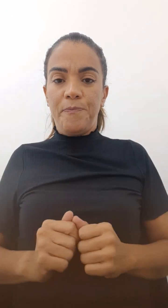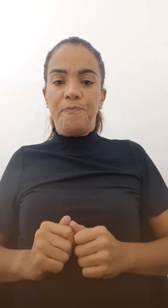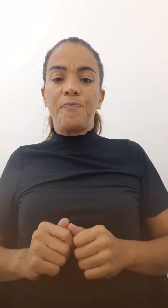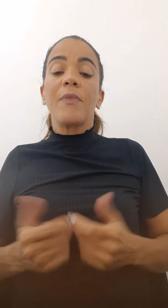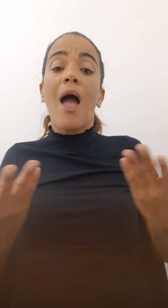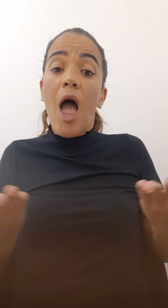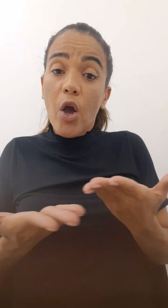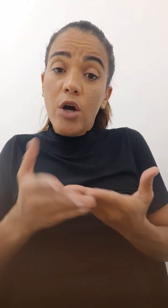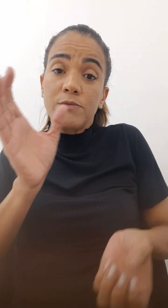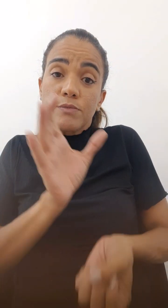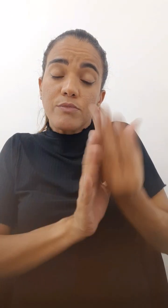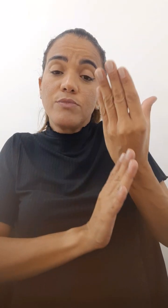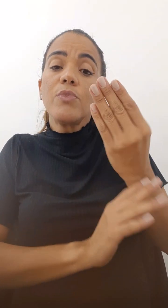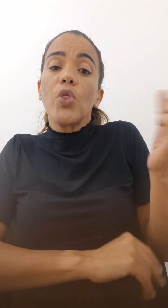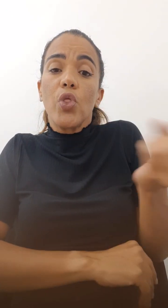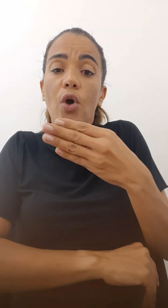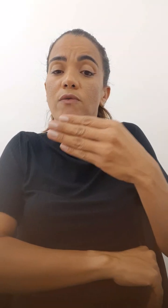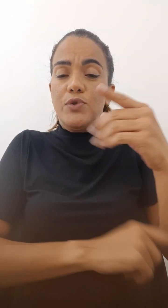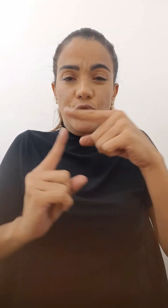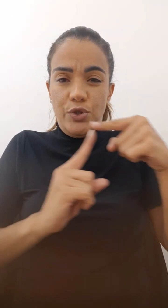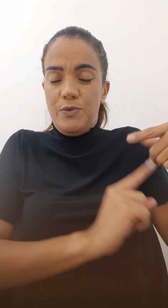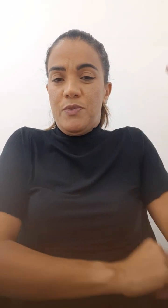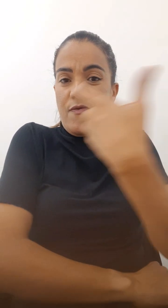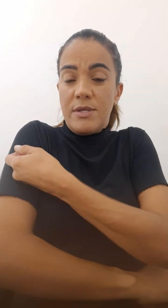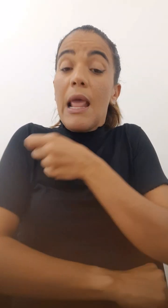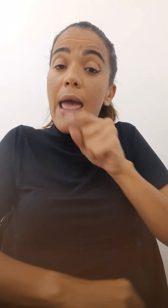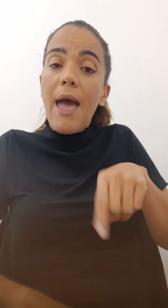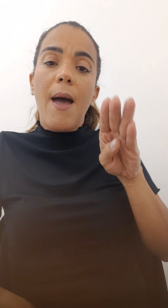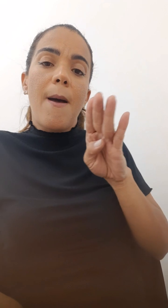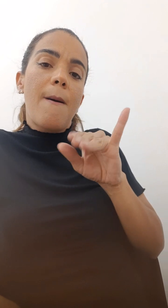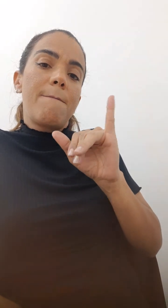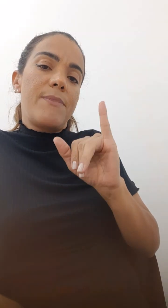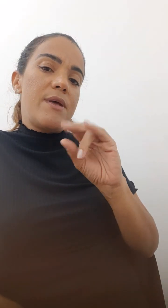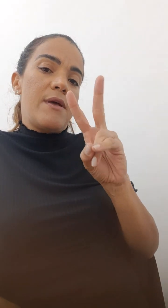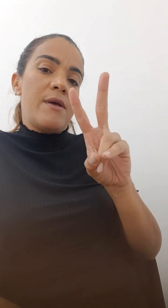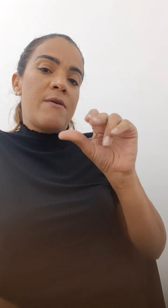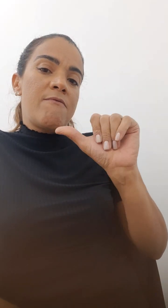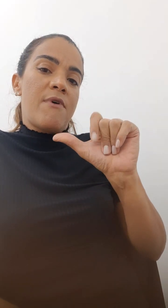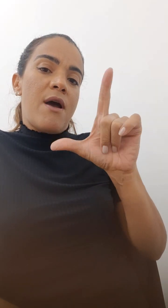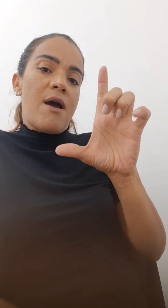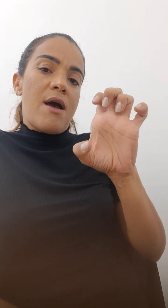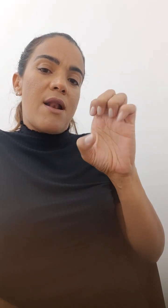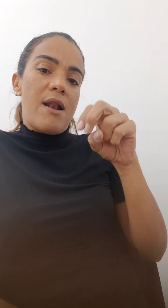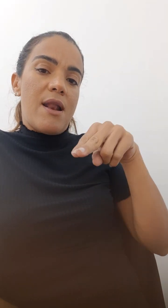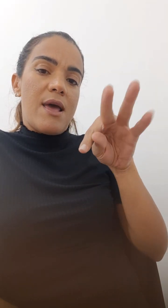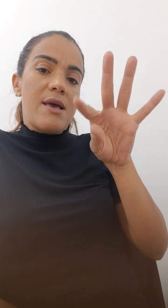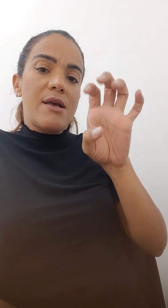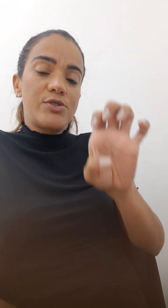falando da Covid-19. Beleza. Então, esse novo tipo de imunizante, que vamos chamar de